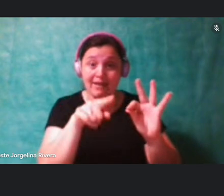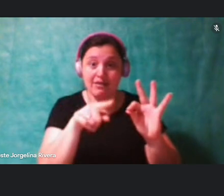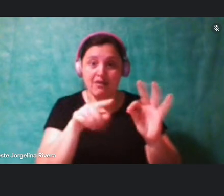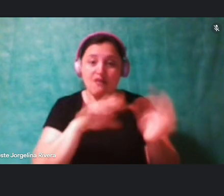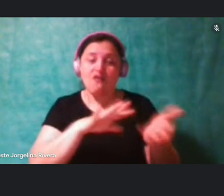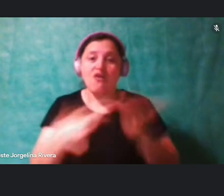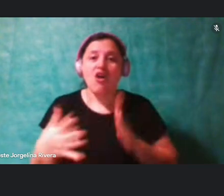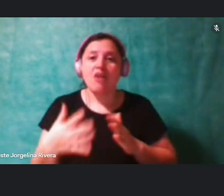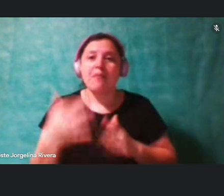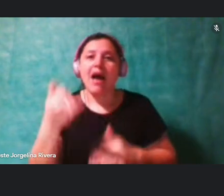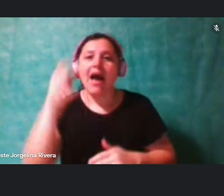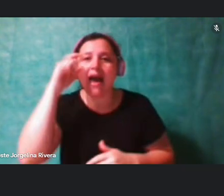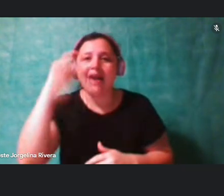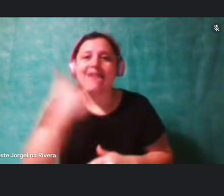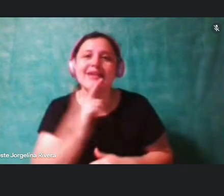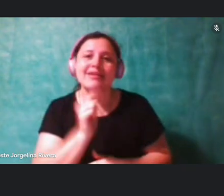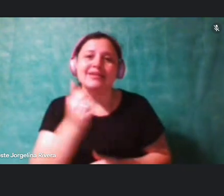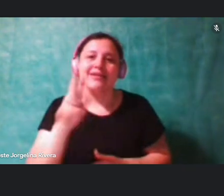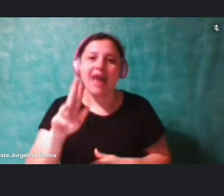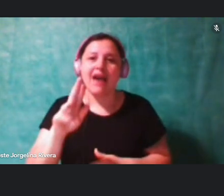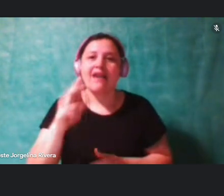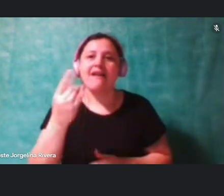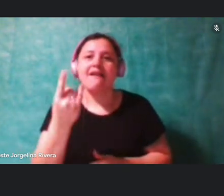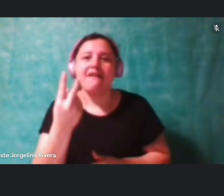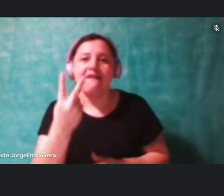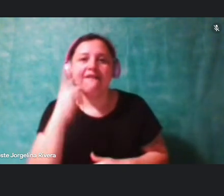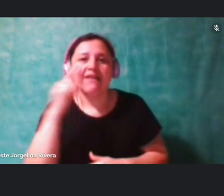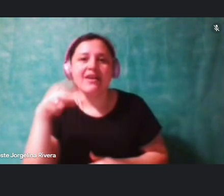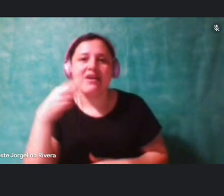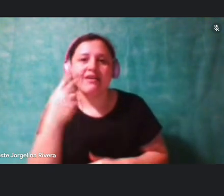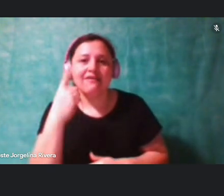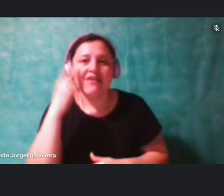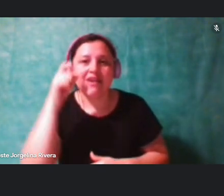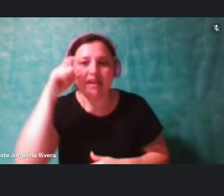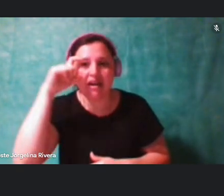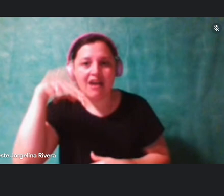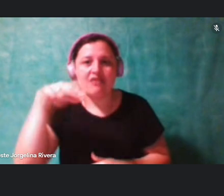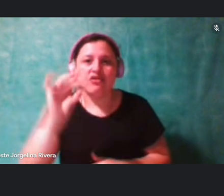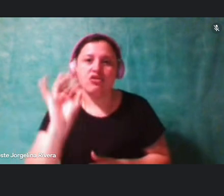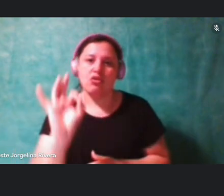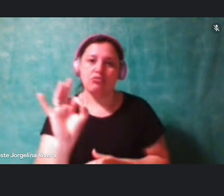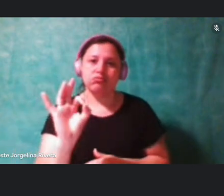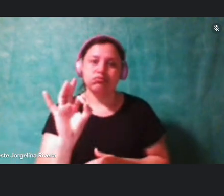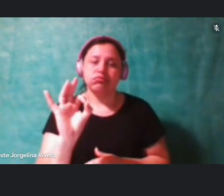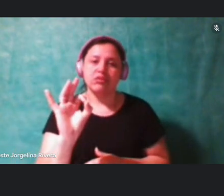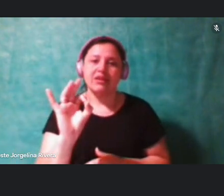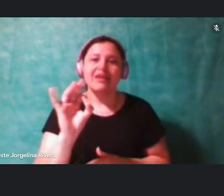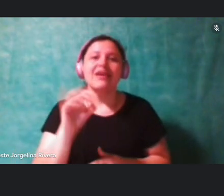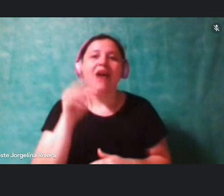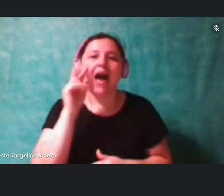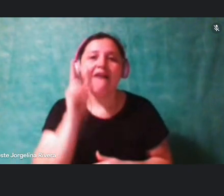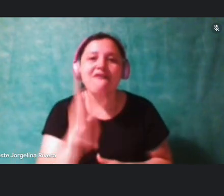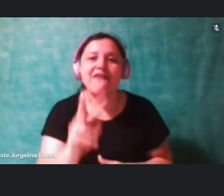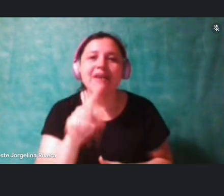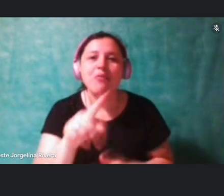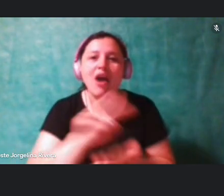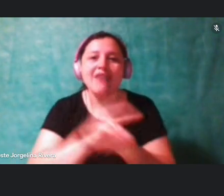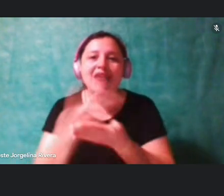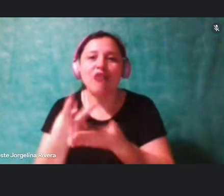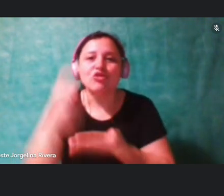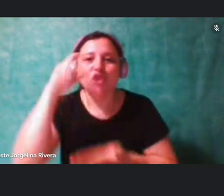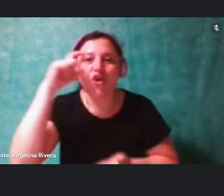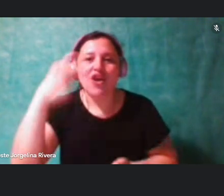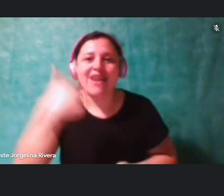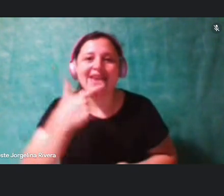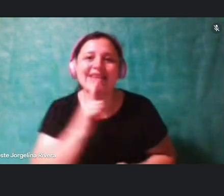O la gente está viviendo, ¿sí? Ahí está como estar, ahí está como auxiliar. Y el